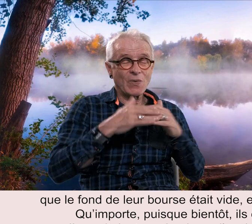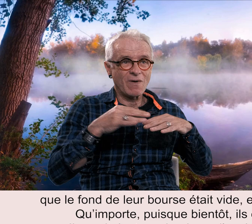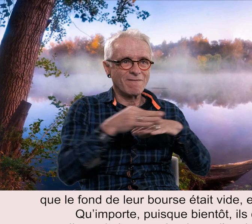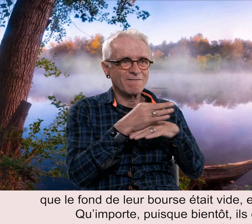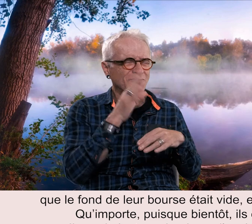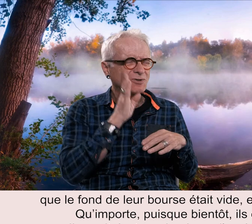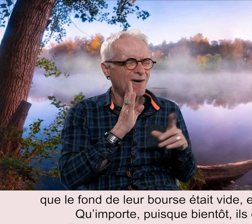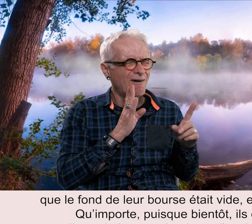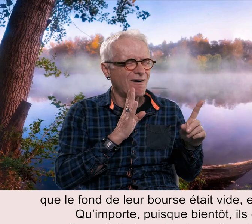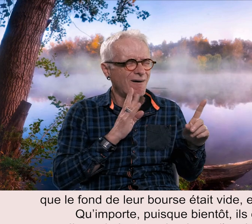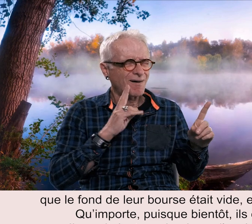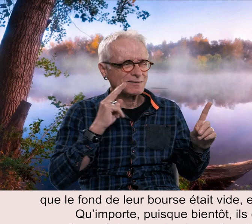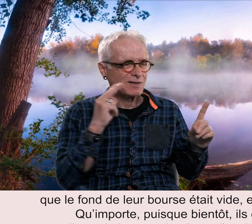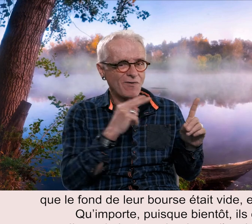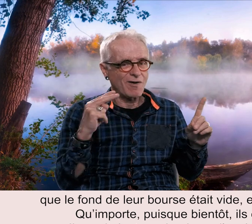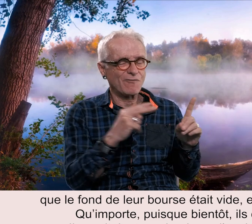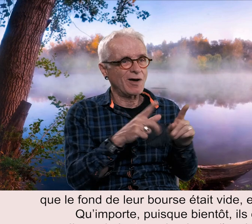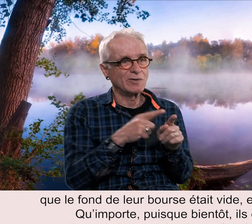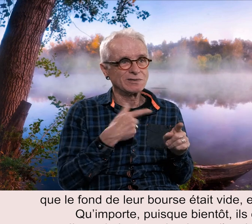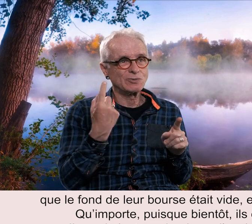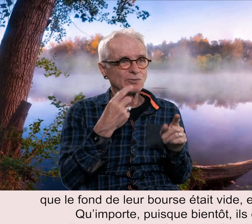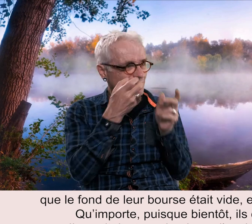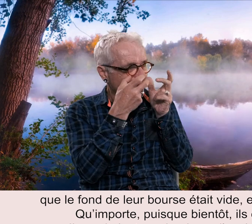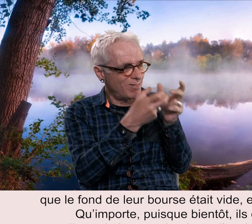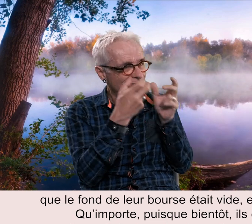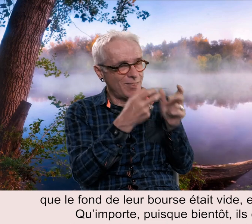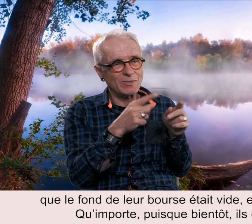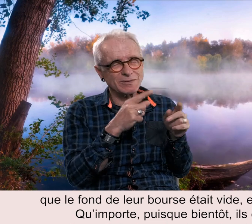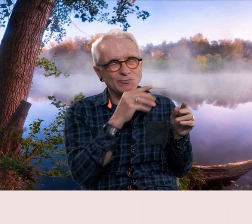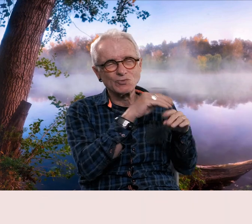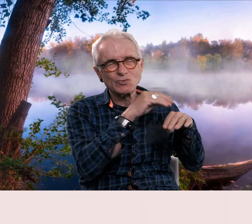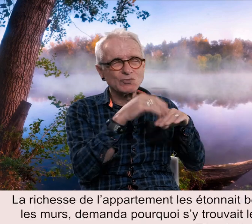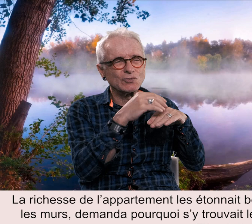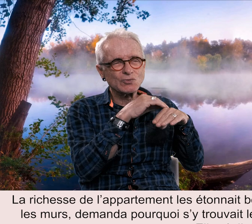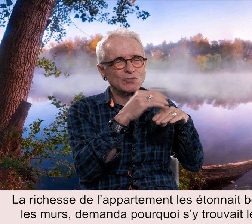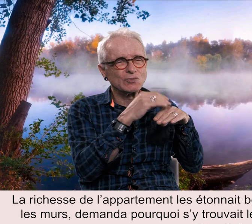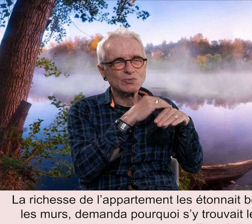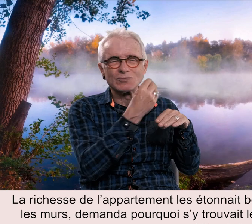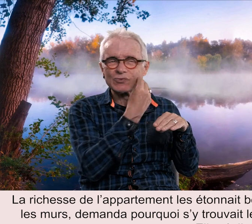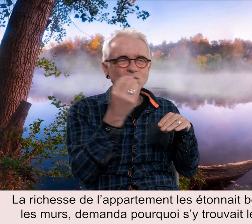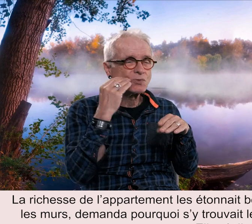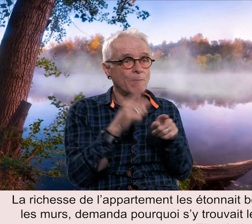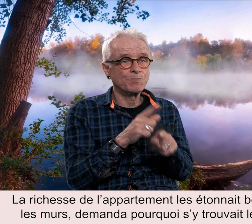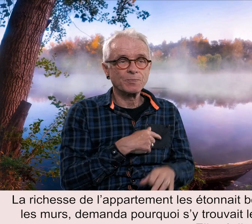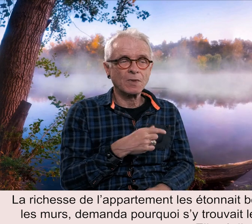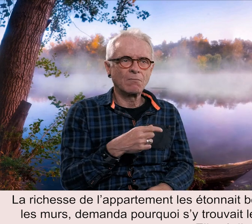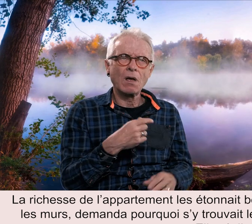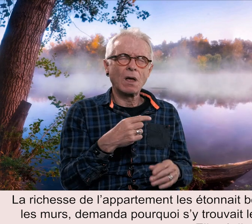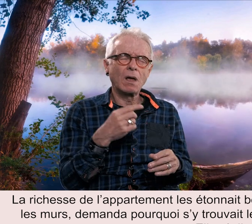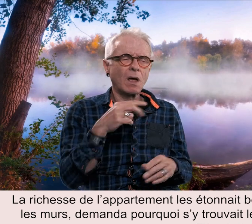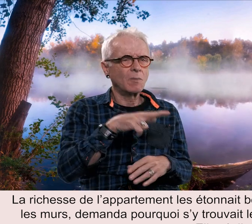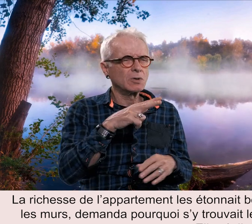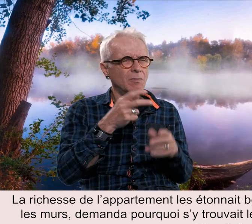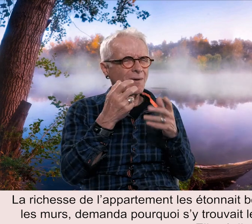aussi gentille et ne se lassaient point de la contempler et de la baiser. La richesse de l'appartement les étonnait beaucoup,